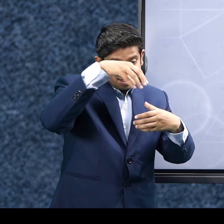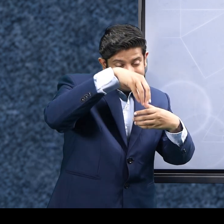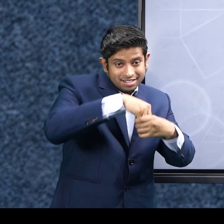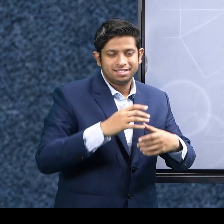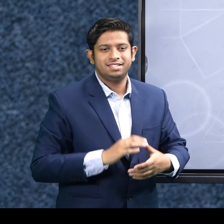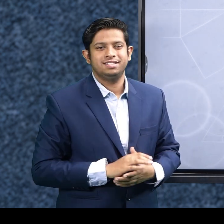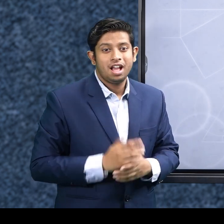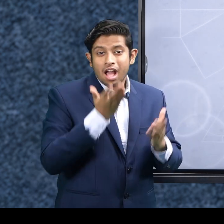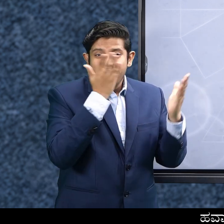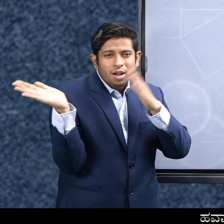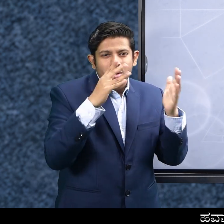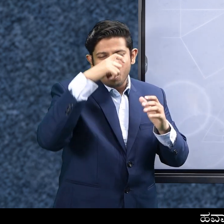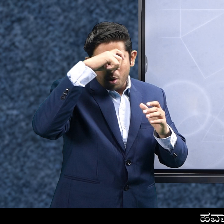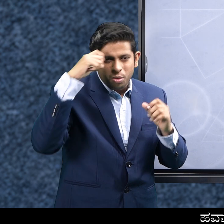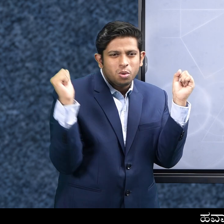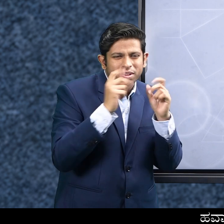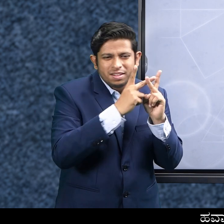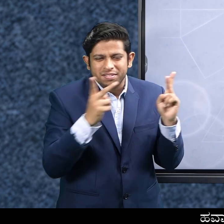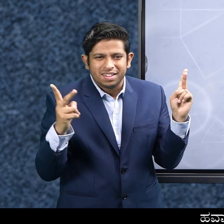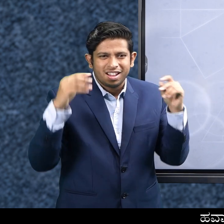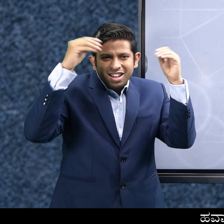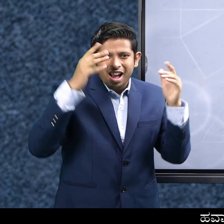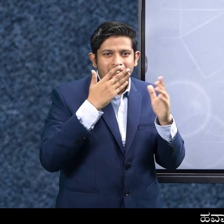ಅರ್ಜಿಗಳು, ಹವಾಮಾನ ಮುನ್ಸೂಚನೆ,